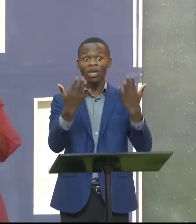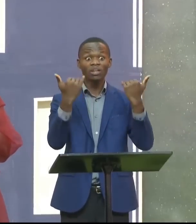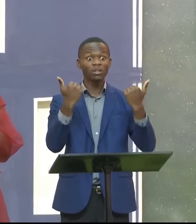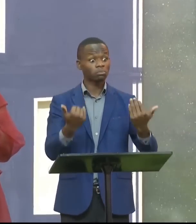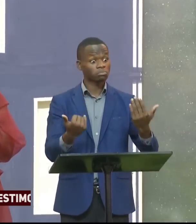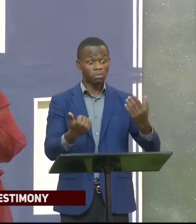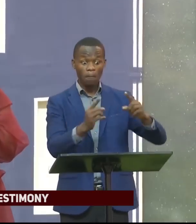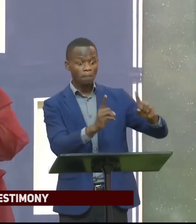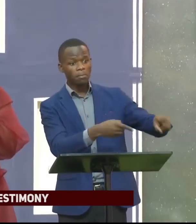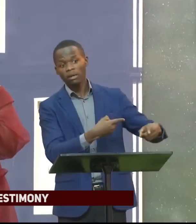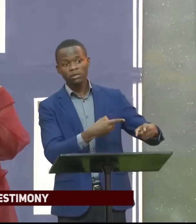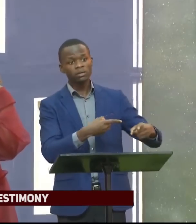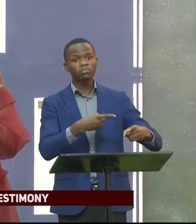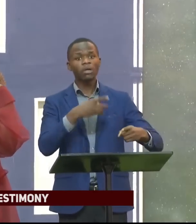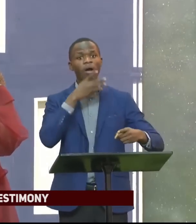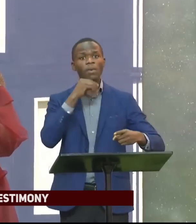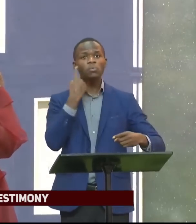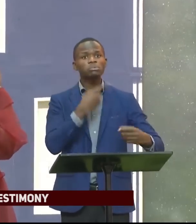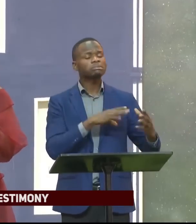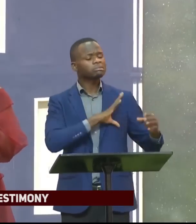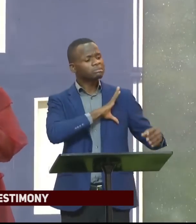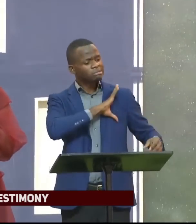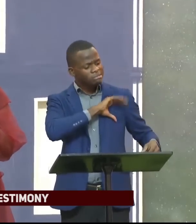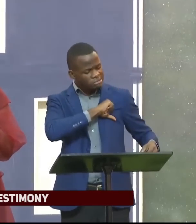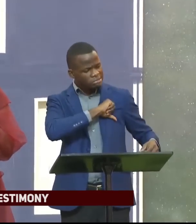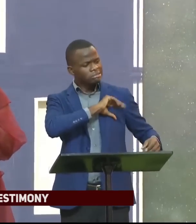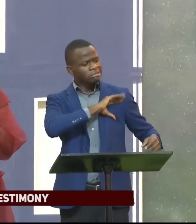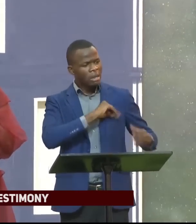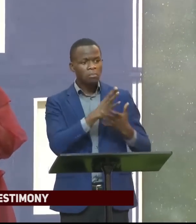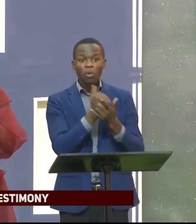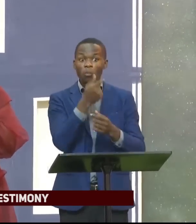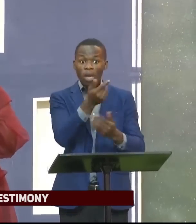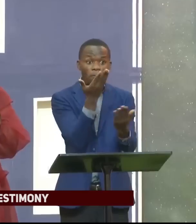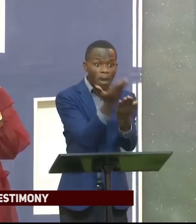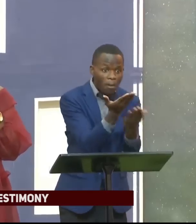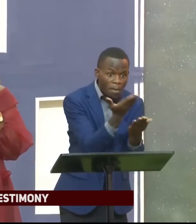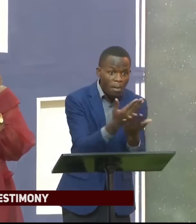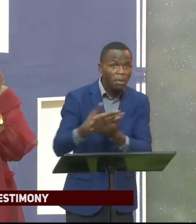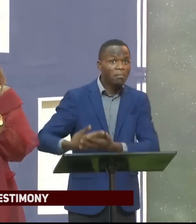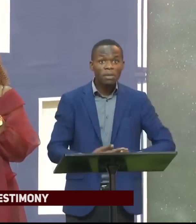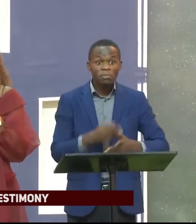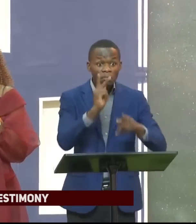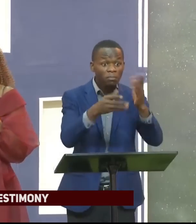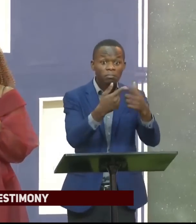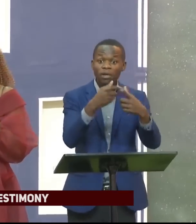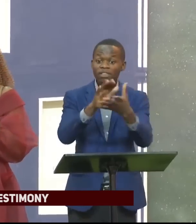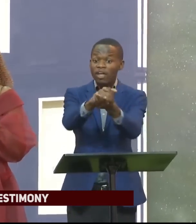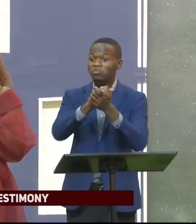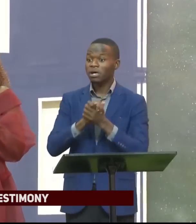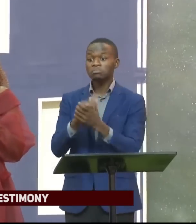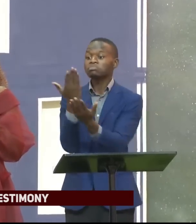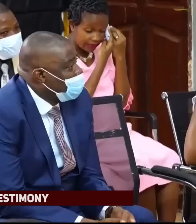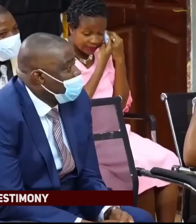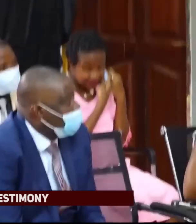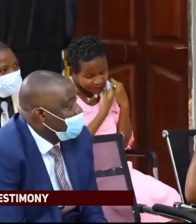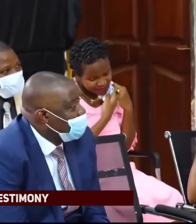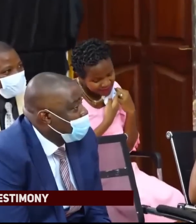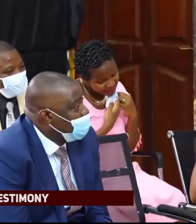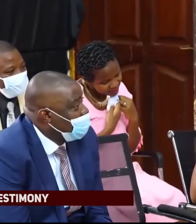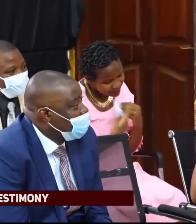Ovangako ku mwami akugumiikiriza nga takusaba. Mwe mubadde mumbanja omwana naye mwami Serumaga nga tambanja mwana.